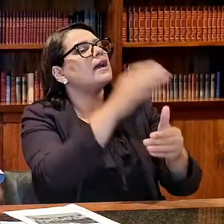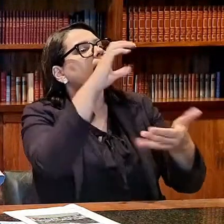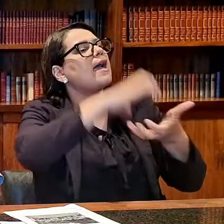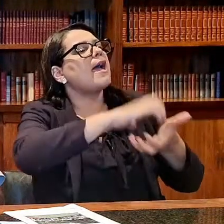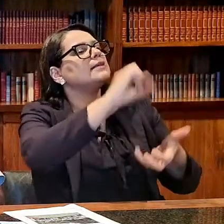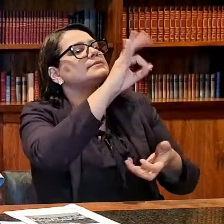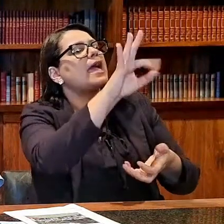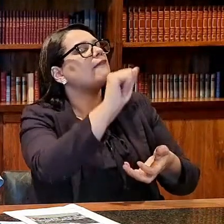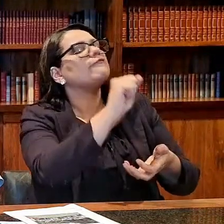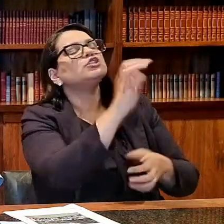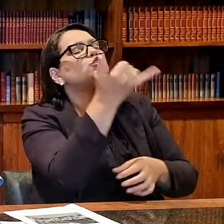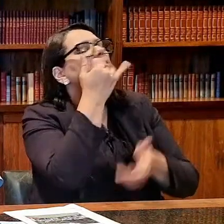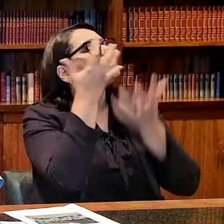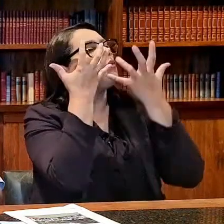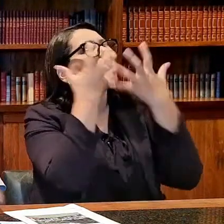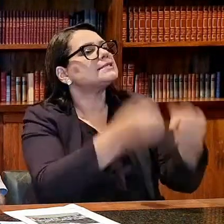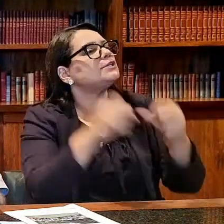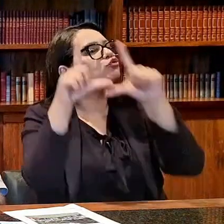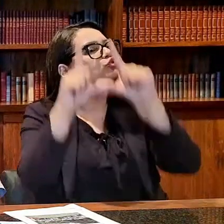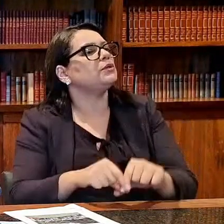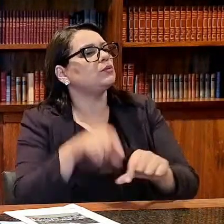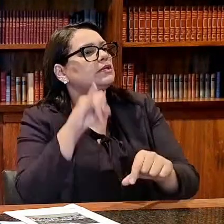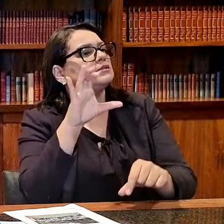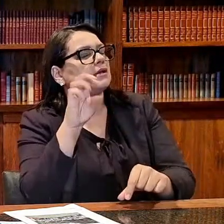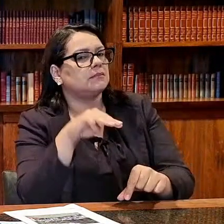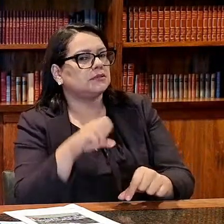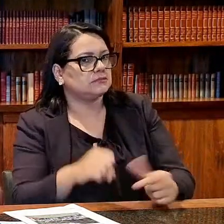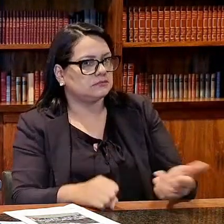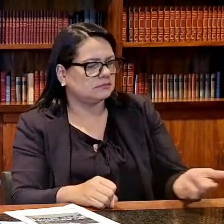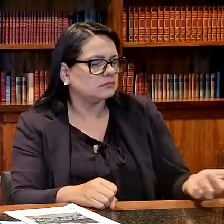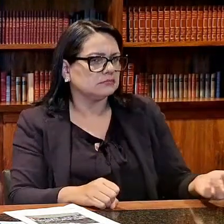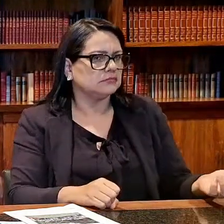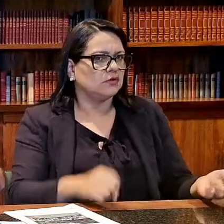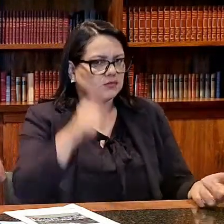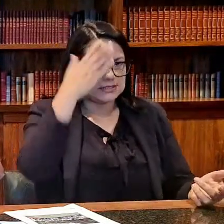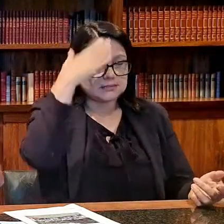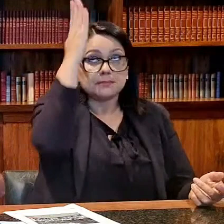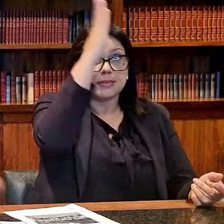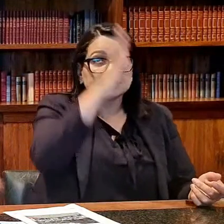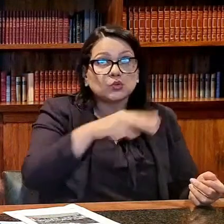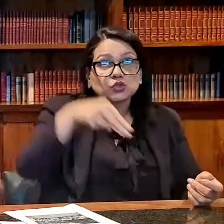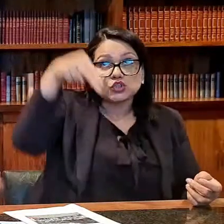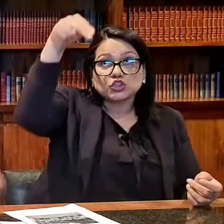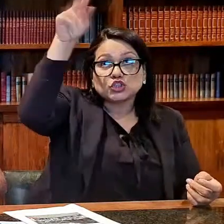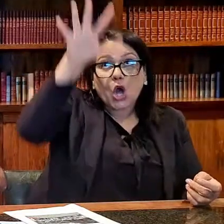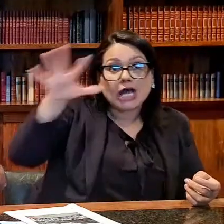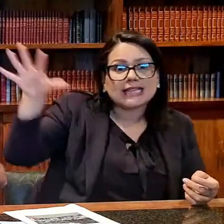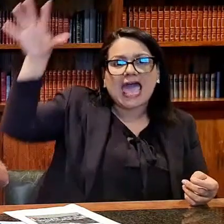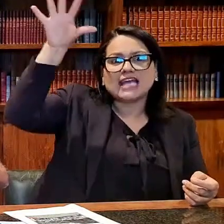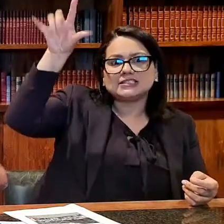essa redução. 12. Vocês sabem que a região Nordeste comporta